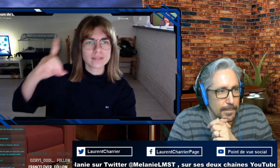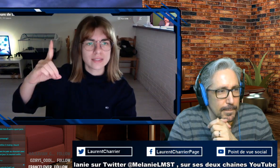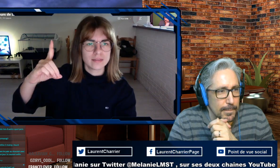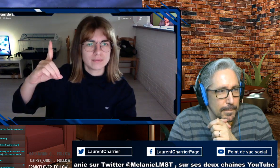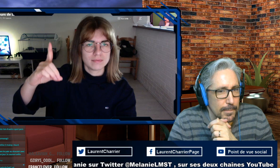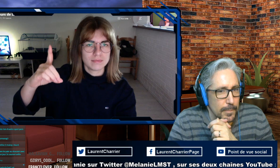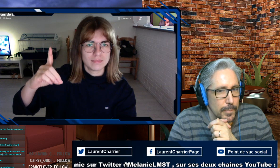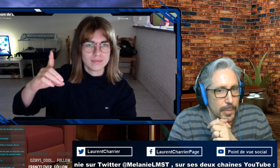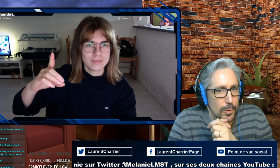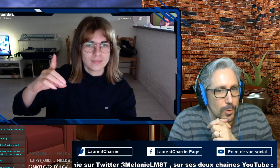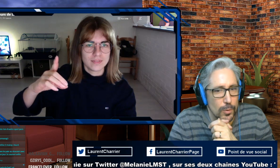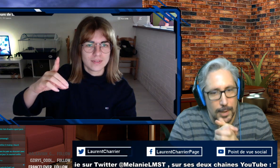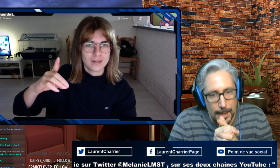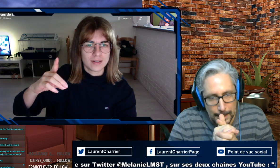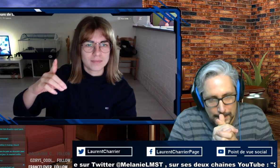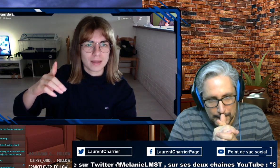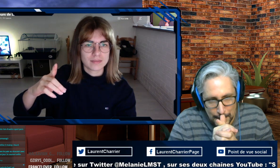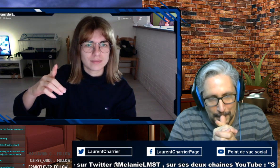E-H-P-A-D.